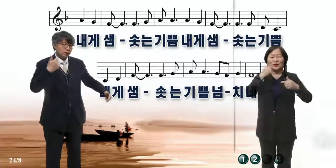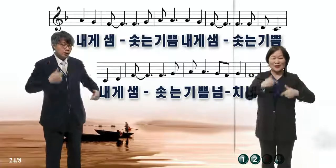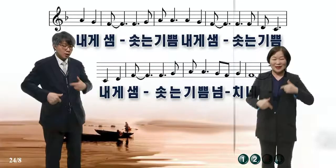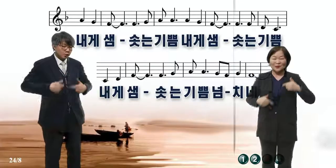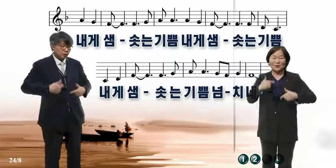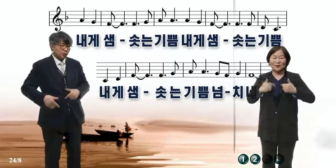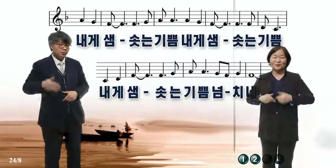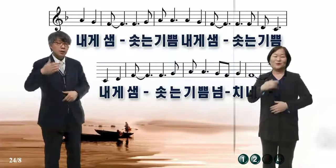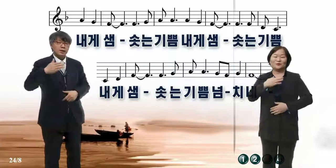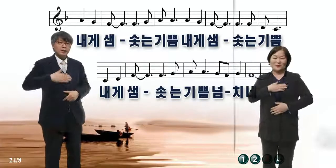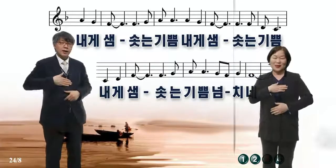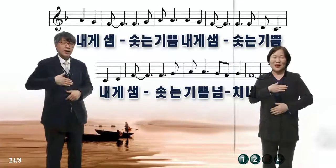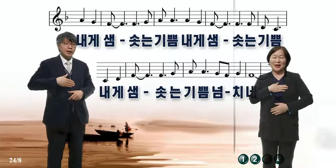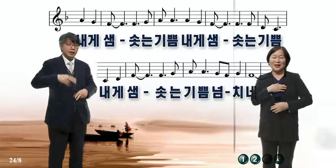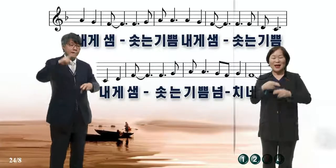샘솟는 기쁨 내게